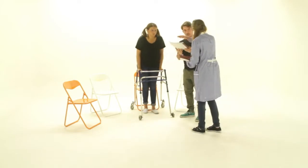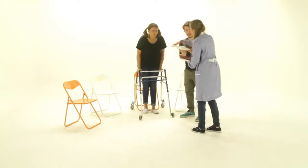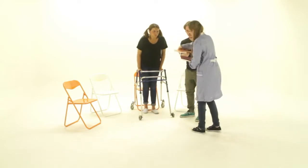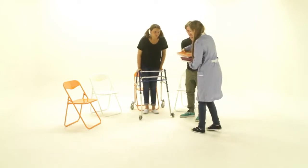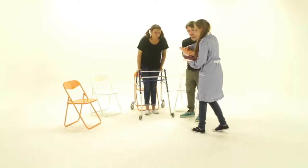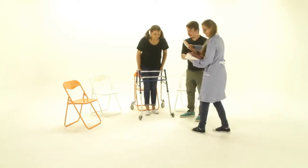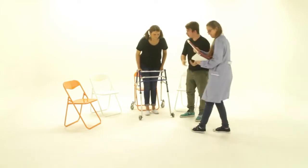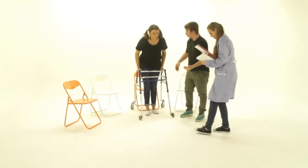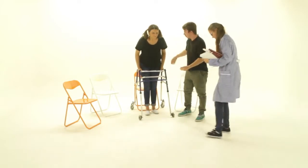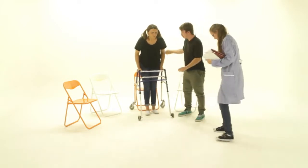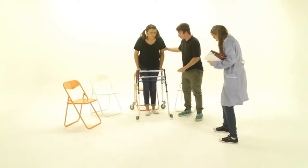Muy bien, muchas gracias, chicos. Vayan.